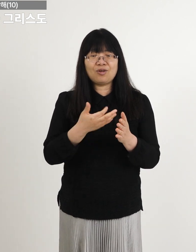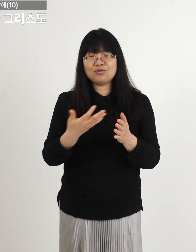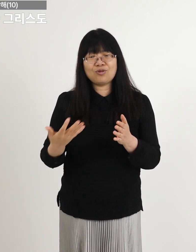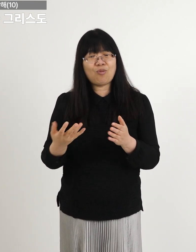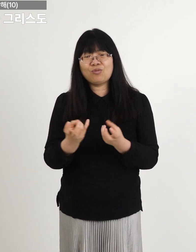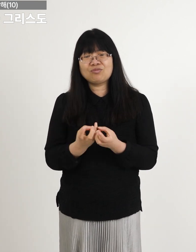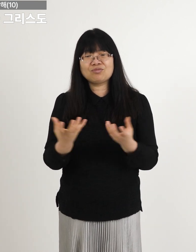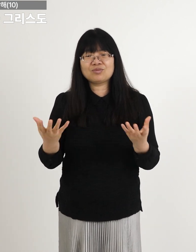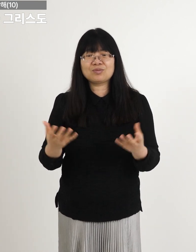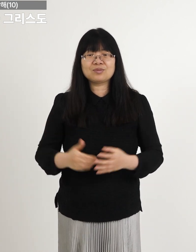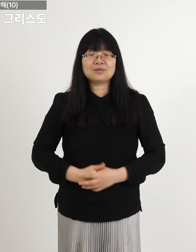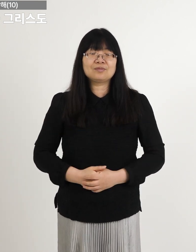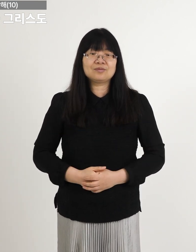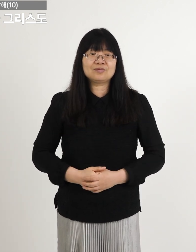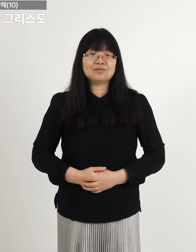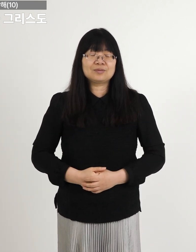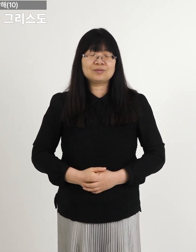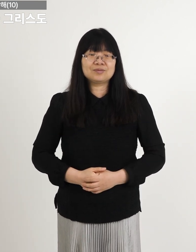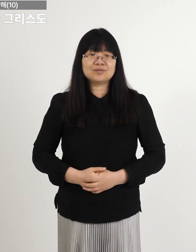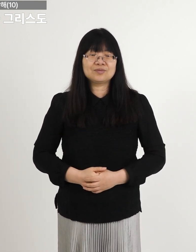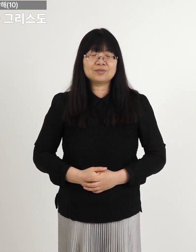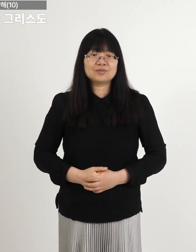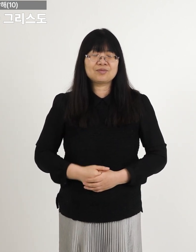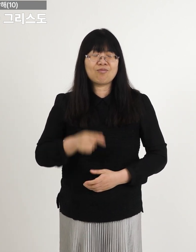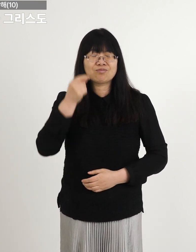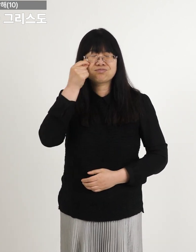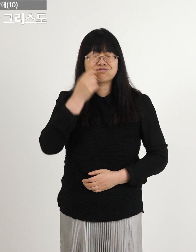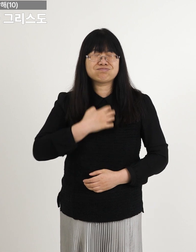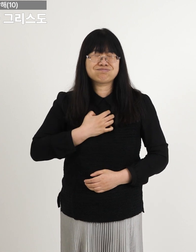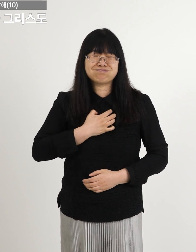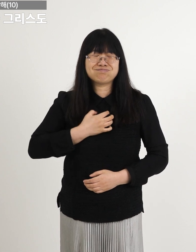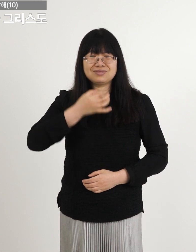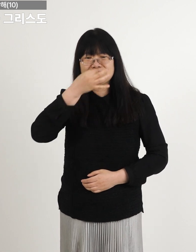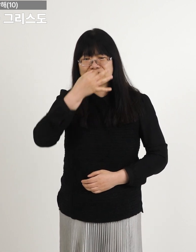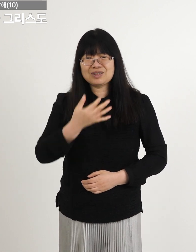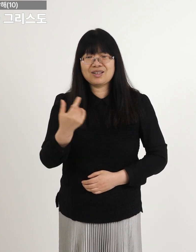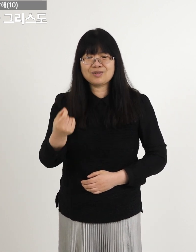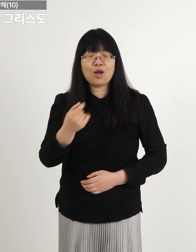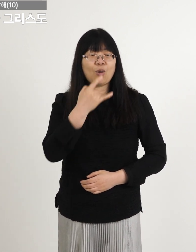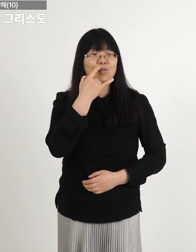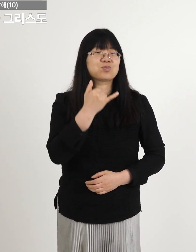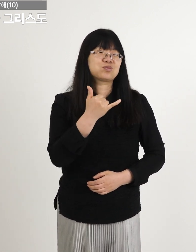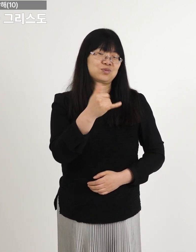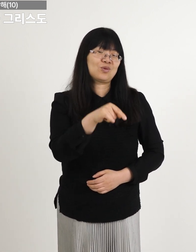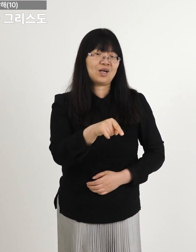가야지. 너무 슬프고 힘들겠다, 그 부모들이.